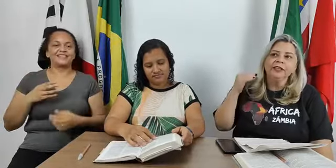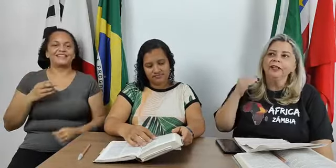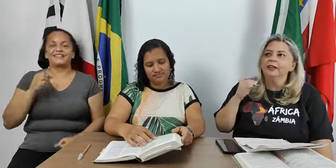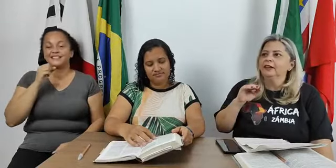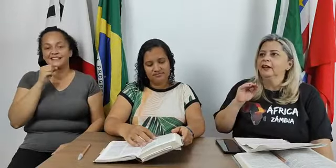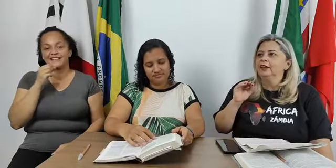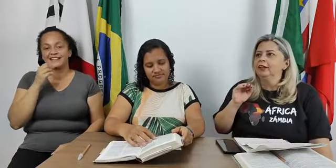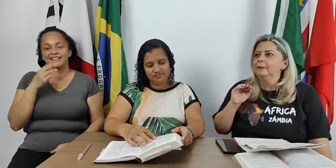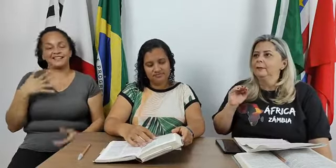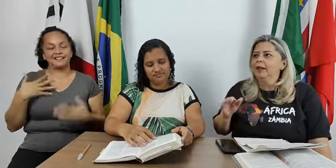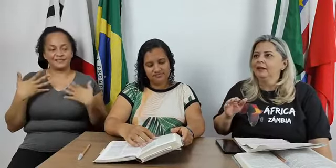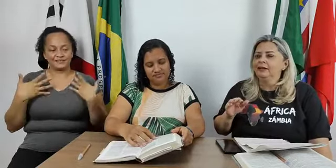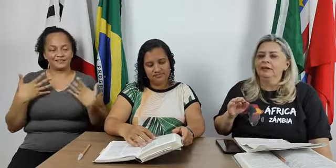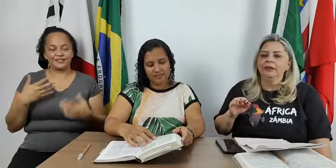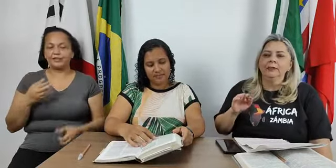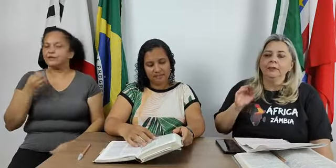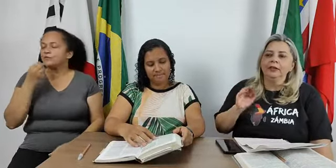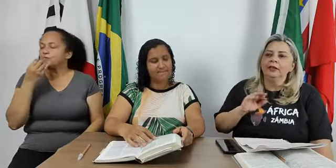Santo